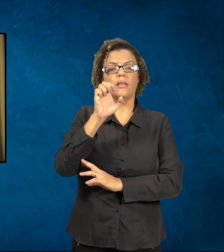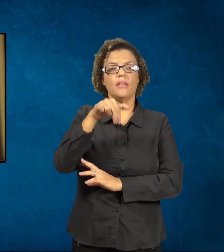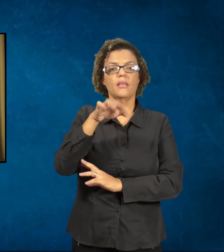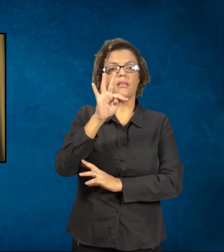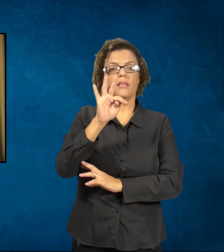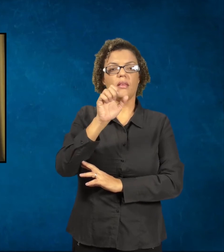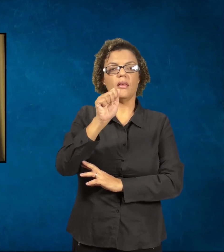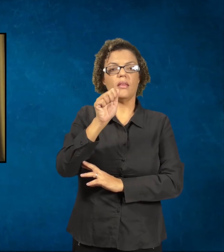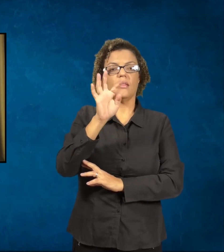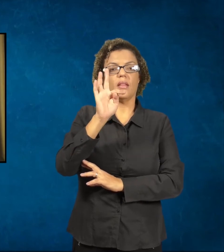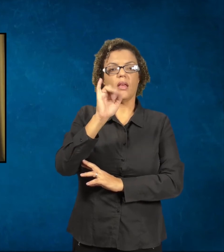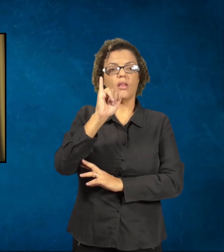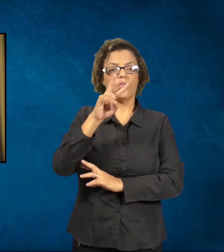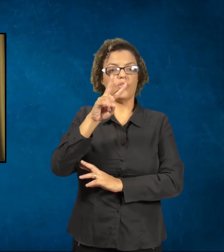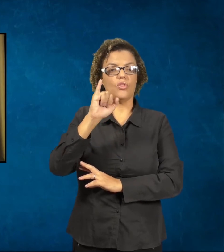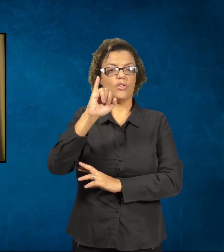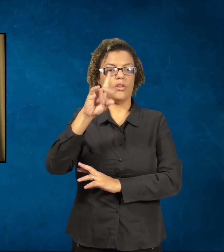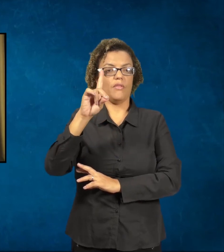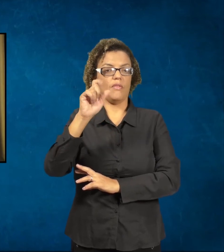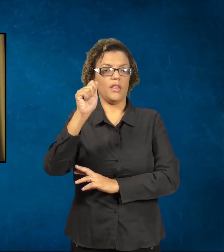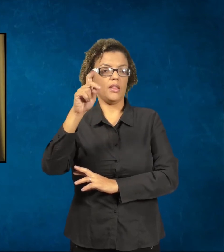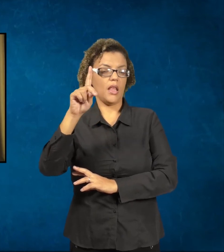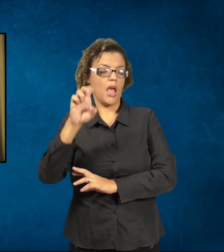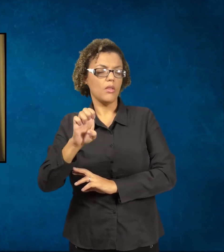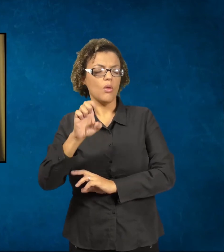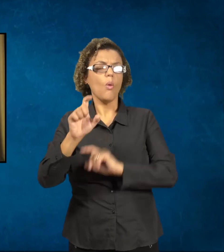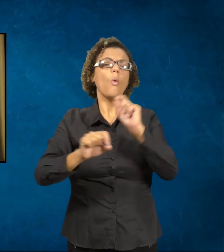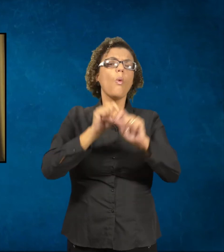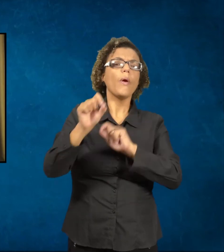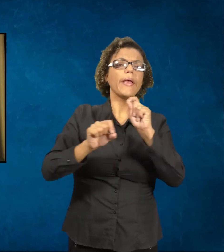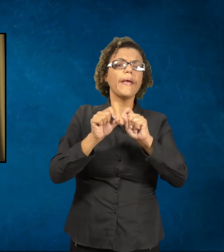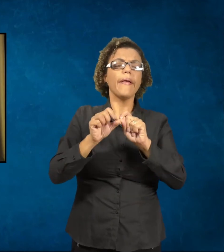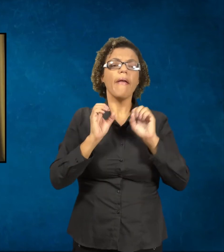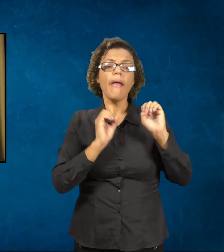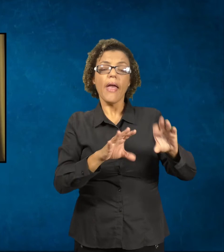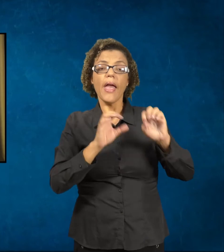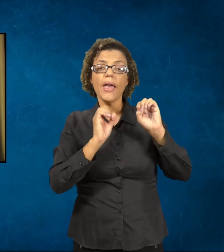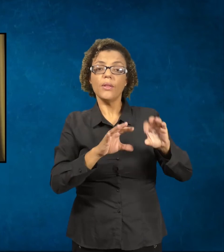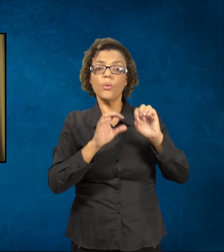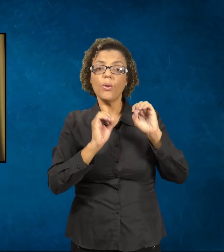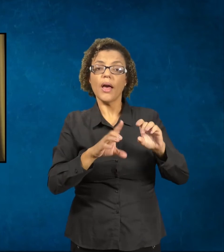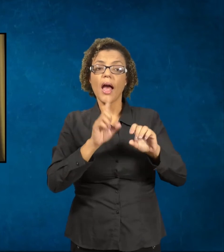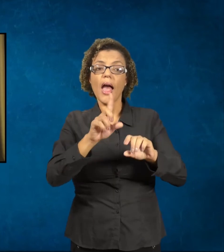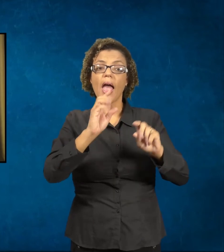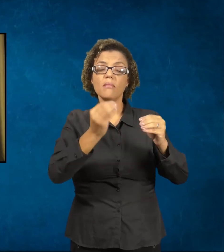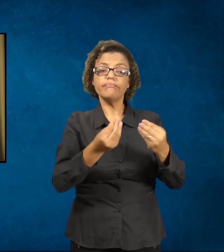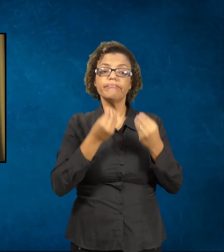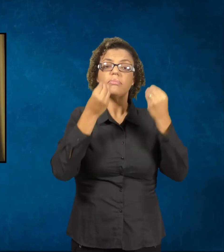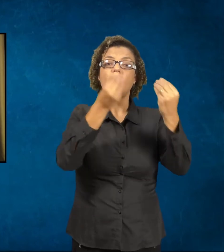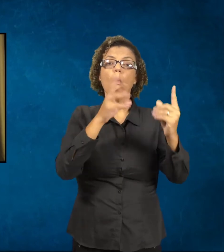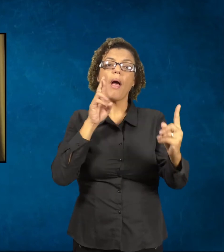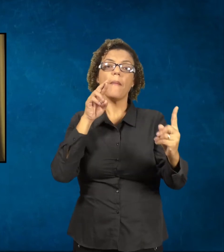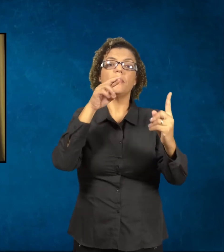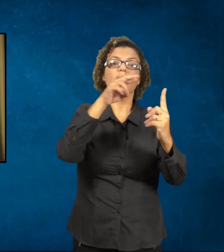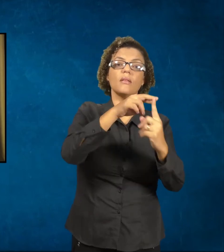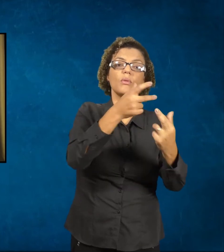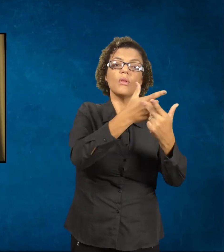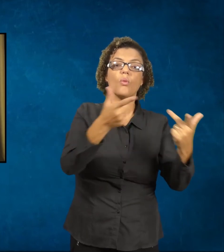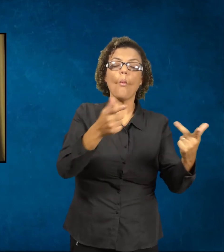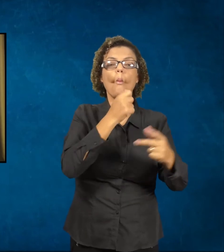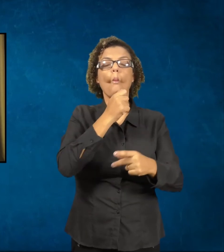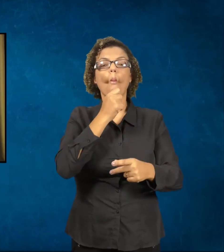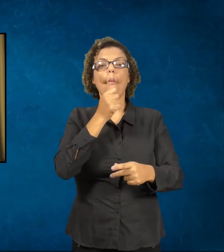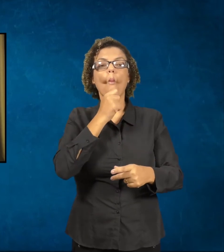naquele educando ainda está ausente. Ele não tem maturidade, não tem uma formação de caráter completa, não tem valores muito